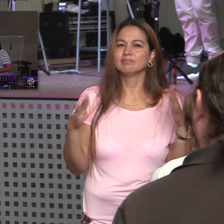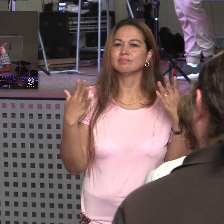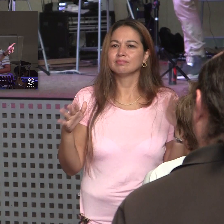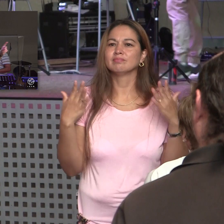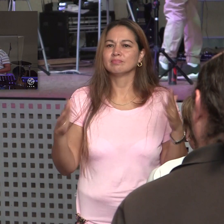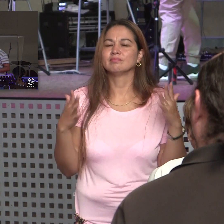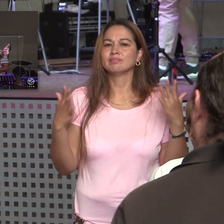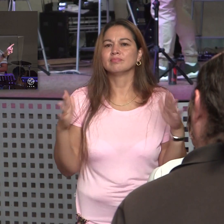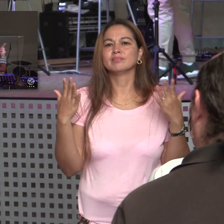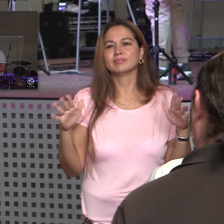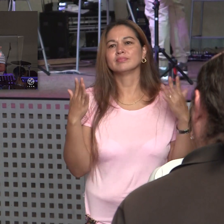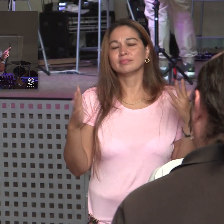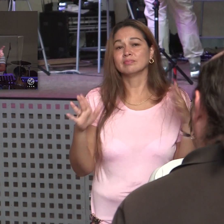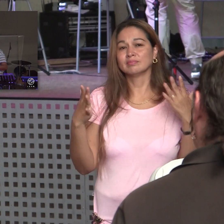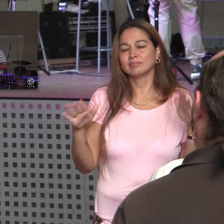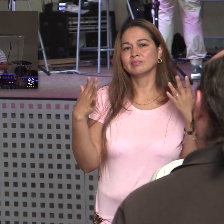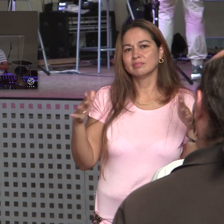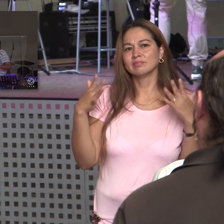Créeme,